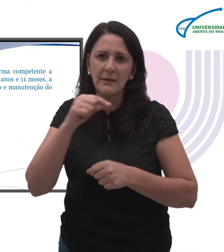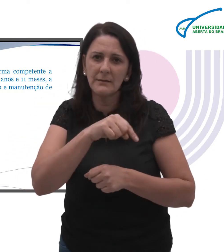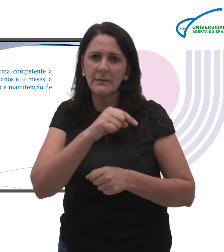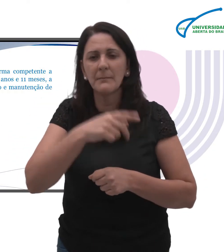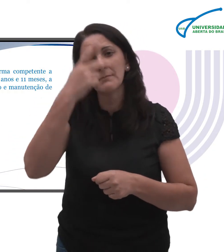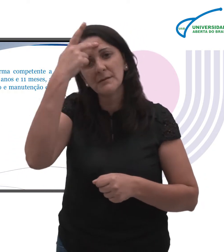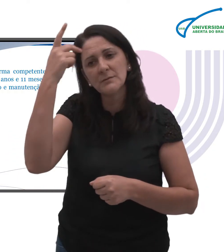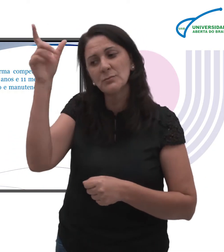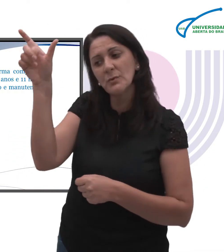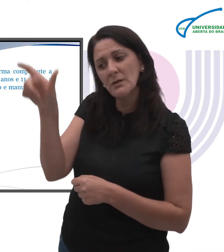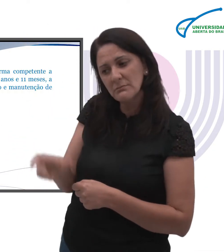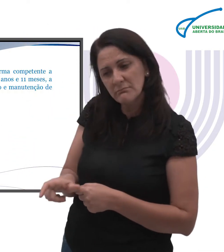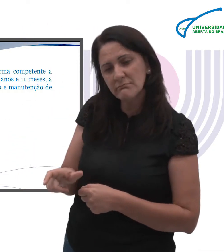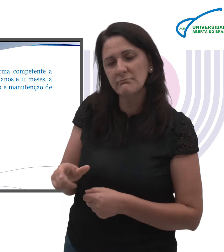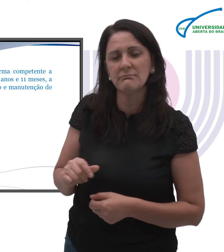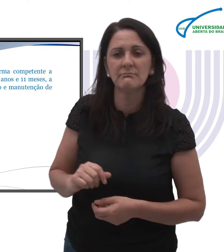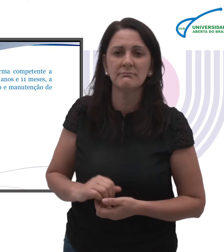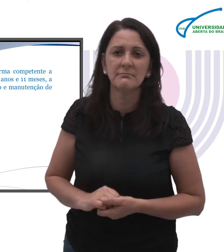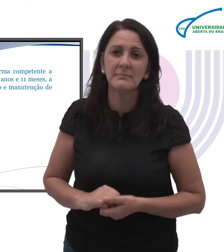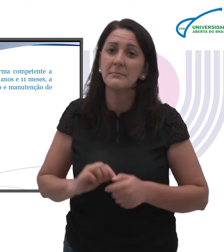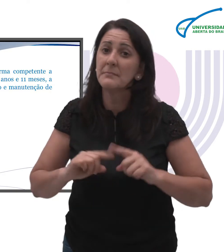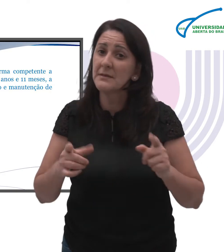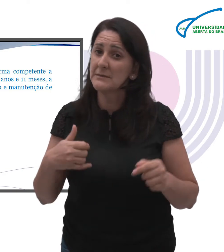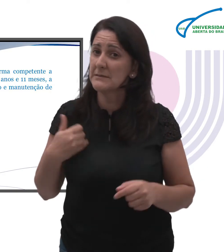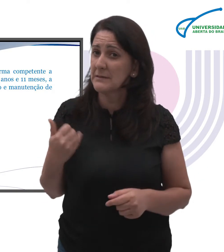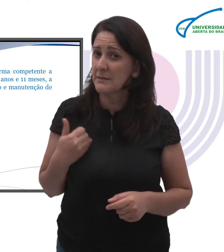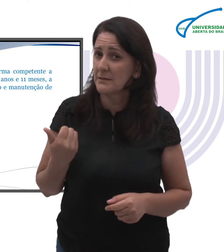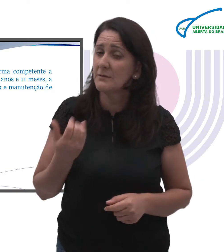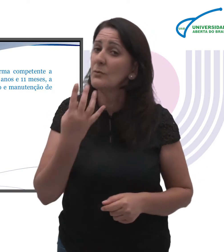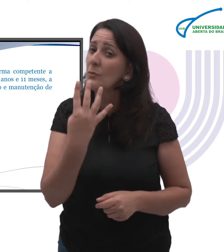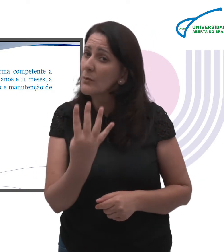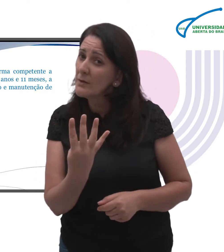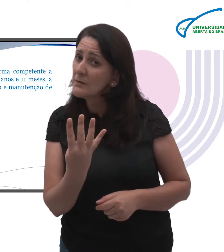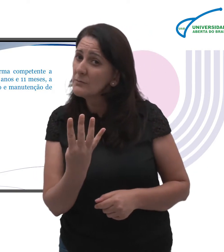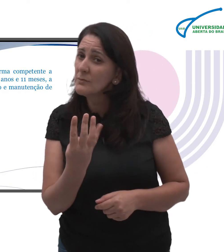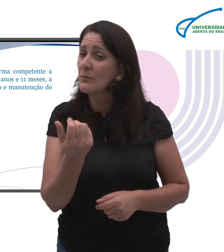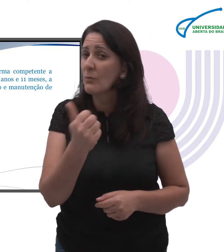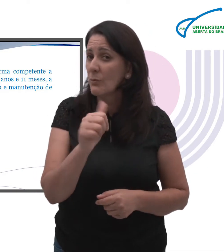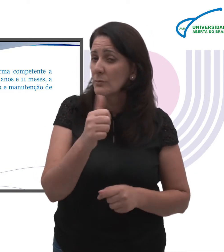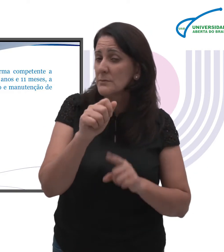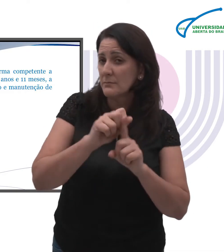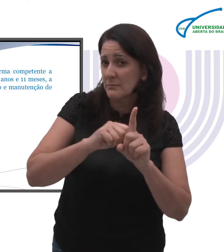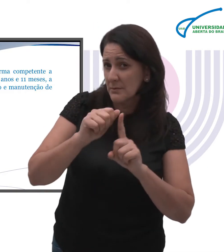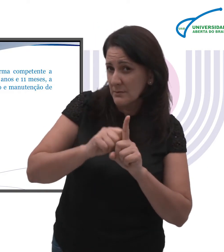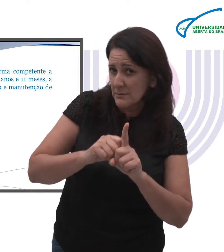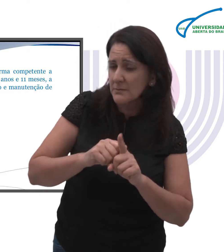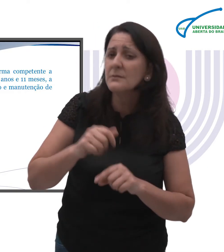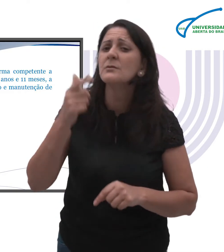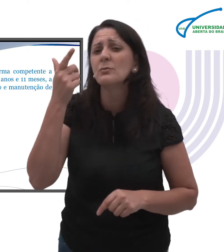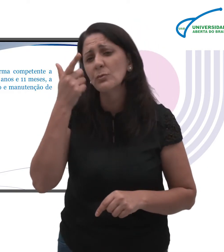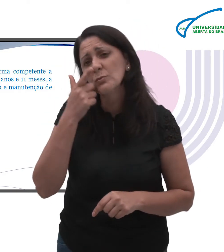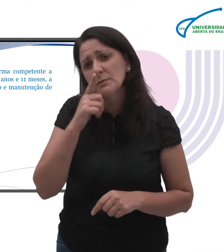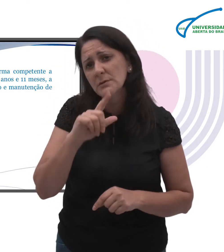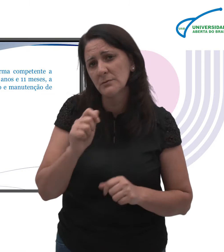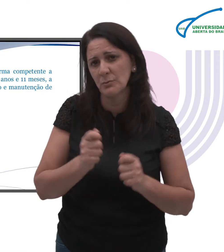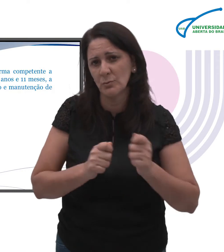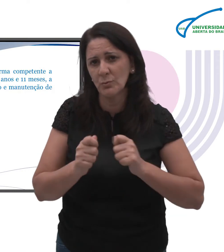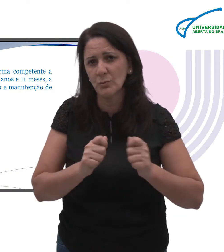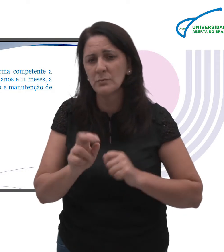o referente, mas aos 4 anos e 11 meses ela já consegue estabelecer um controle no uso e